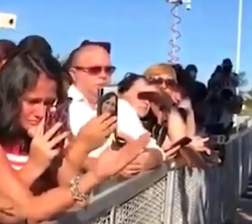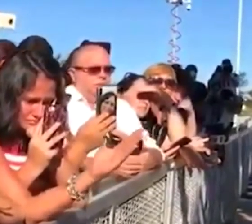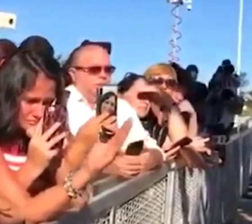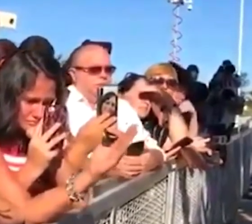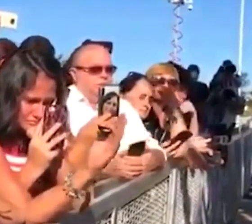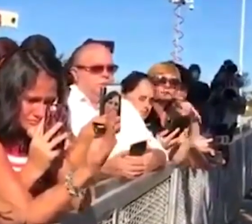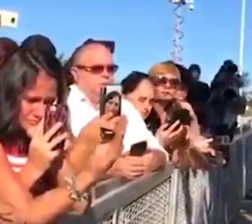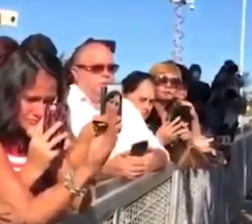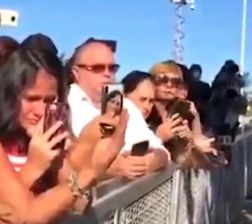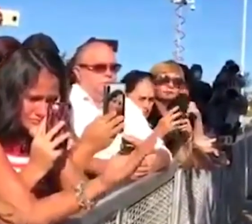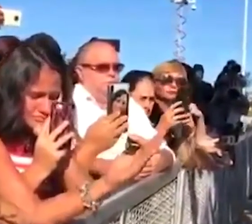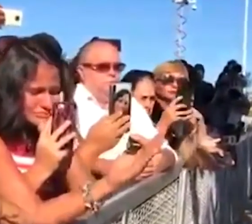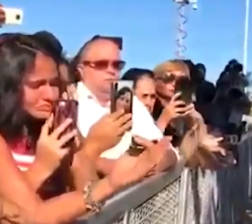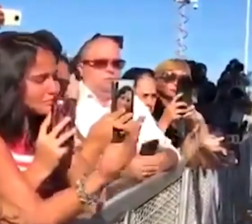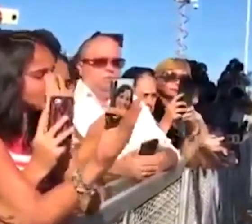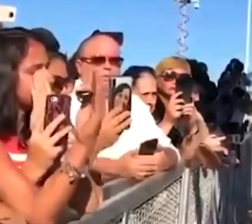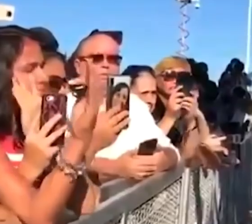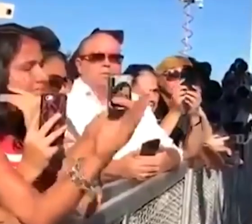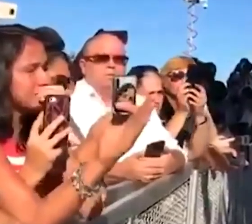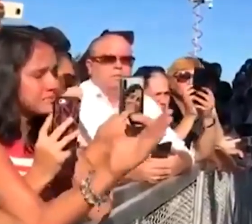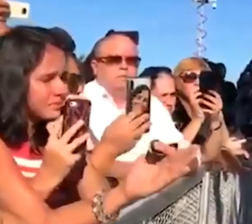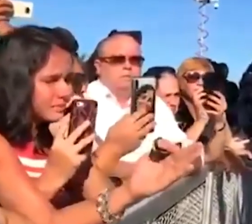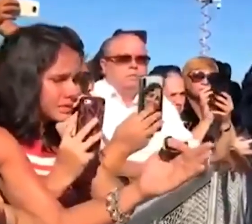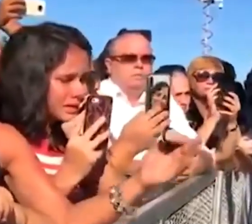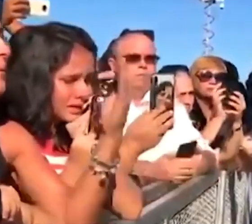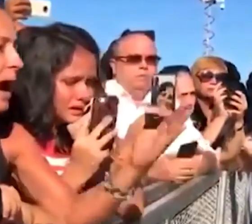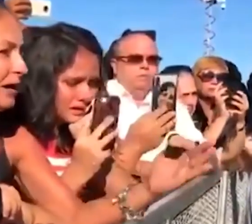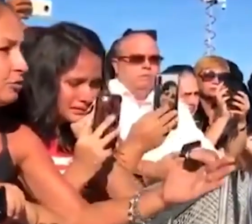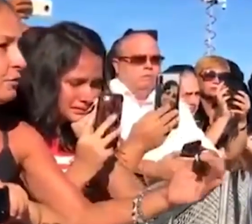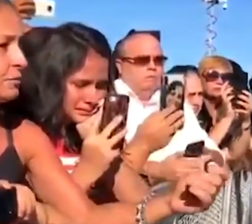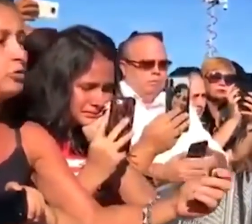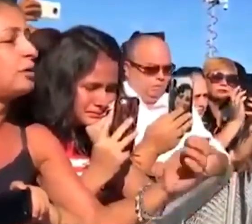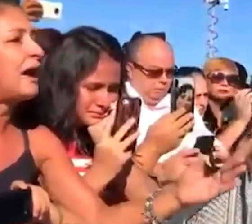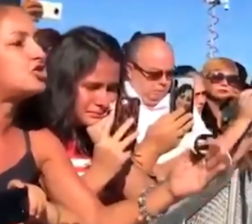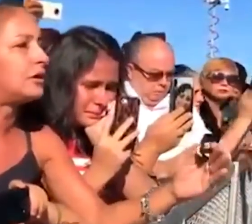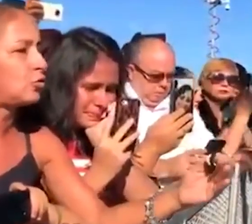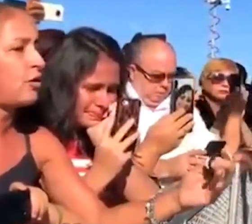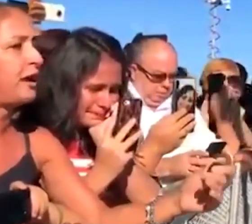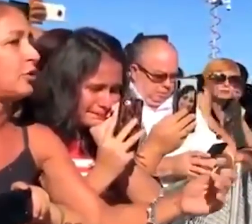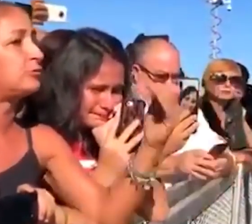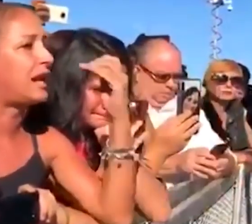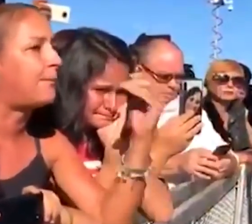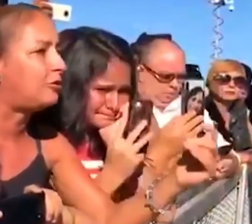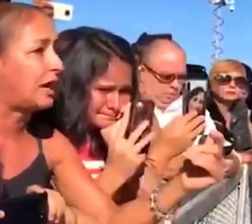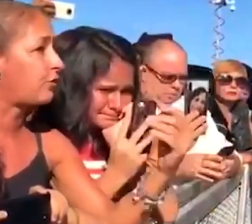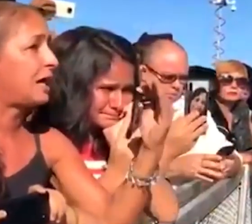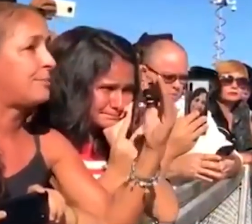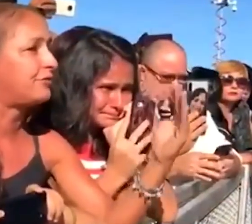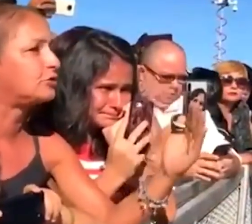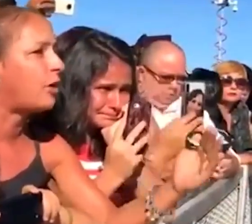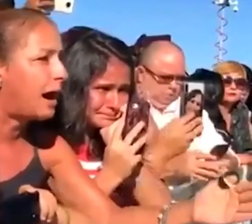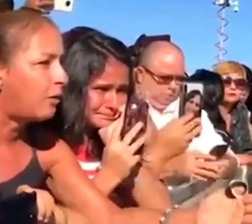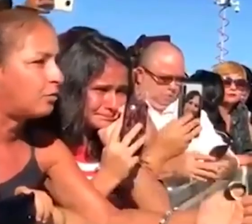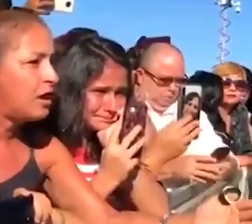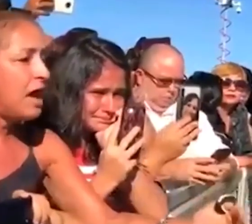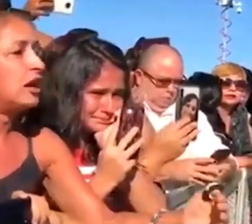estão sentindo, que estão na necessidade de ter condições, presidente, de trabalho. Eu não quero dinheiro do governo, eu quero trabalho, eu quero voltar